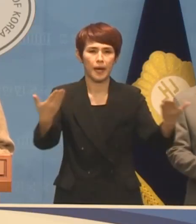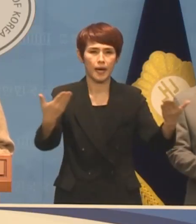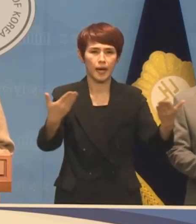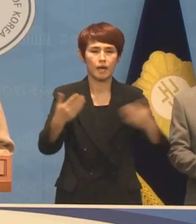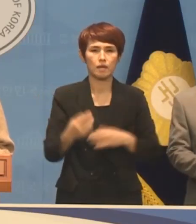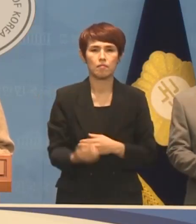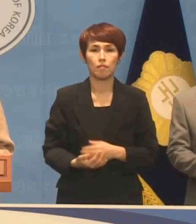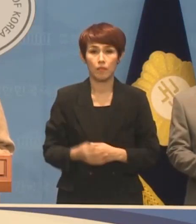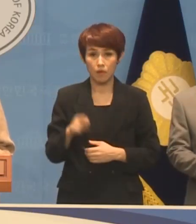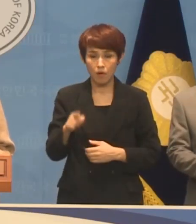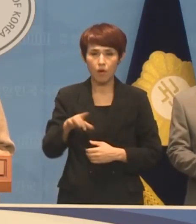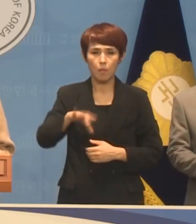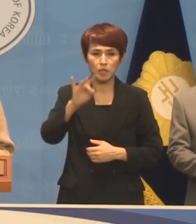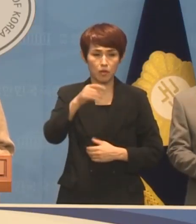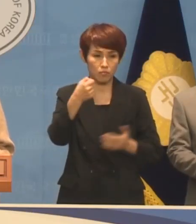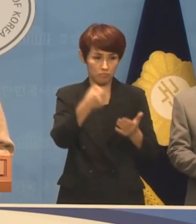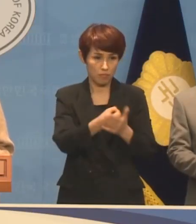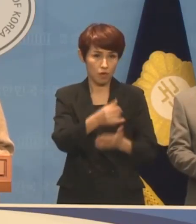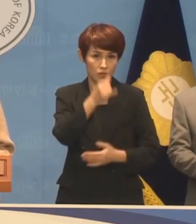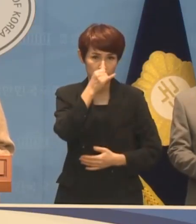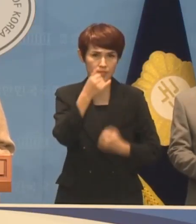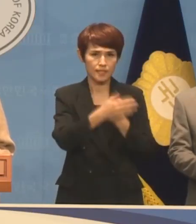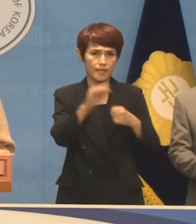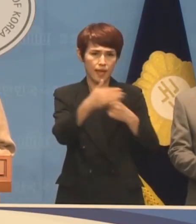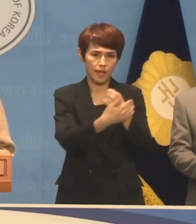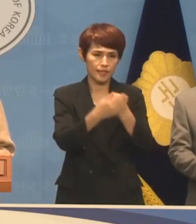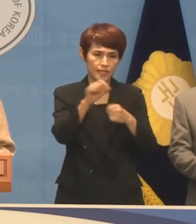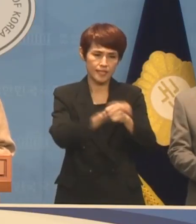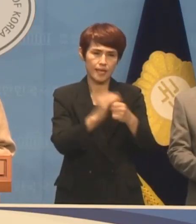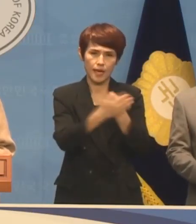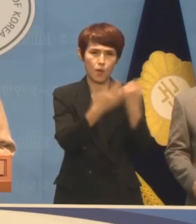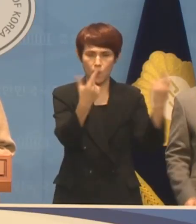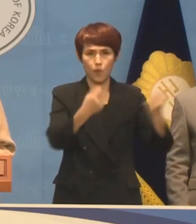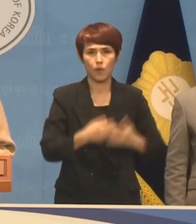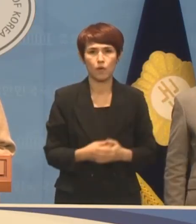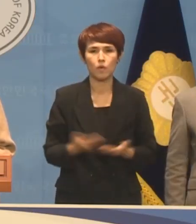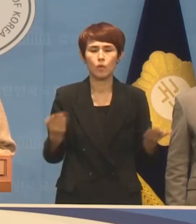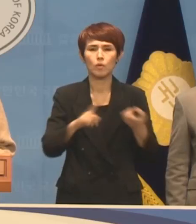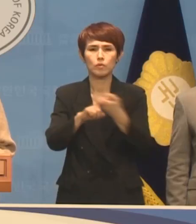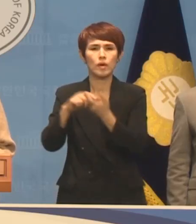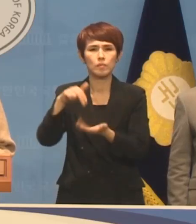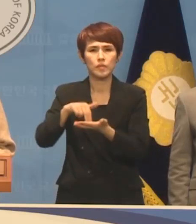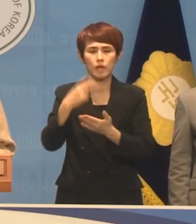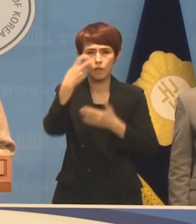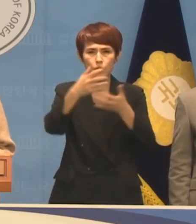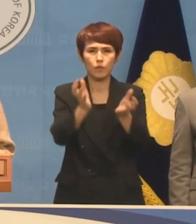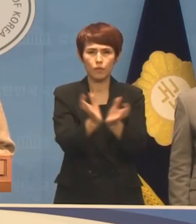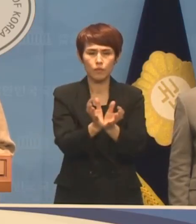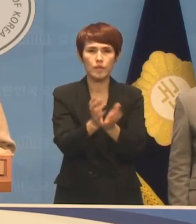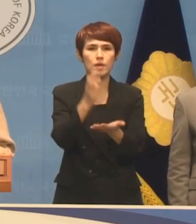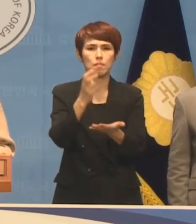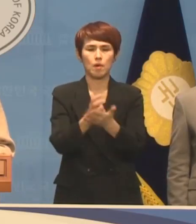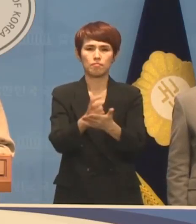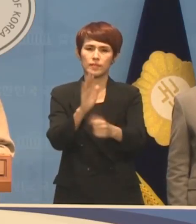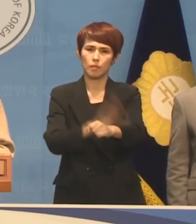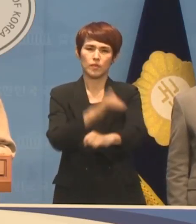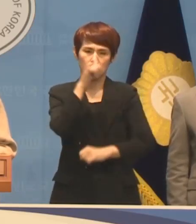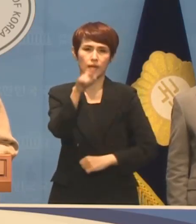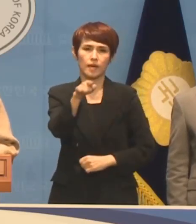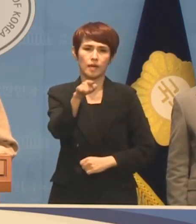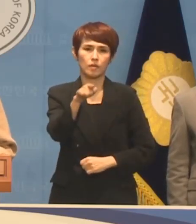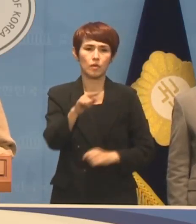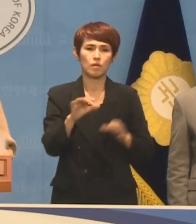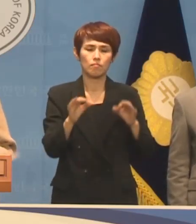우선협상 대상자의 특혜가 될 수 있다 할 것입니다. 노동조합이 감독원의 직무유기 법적 책임을 묻고